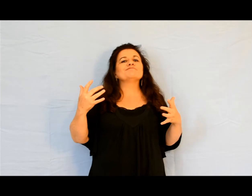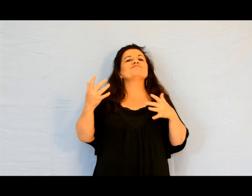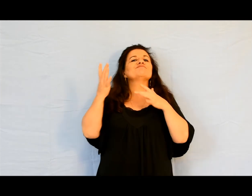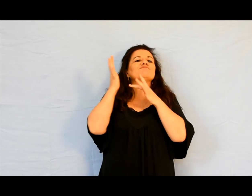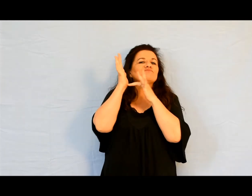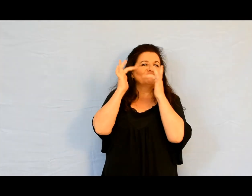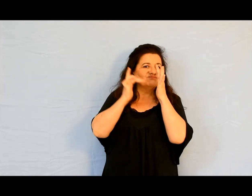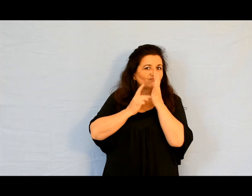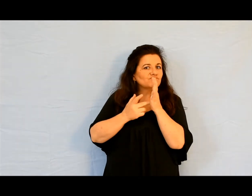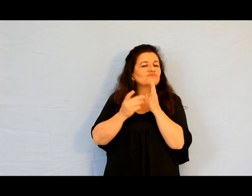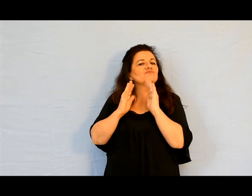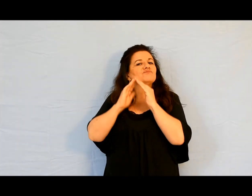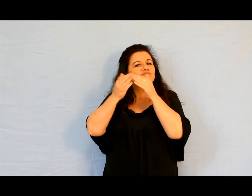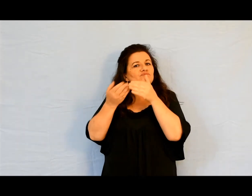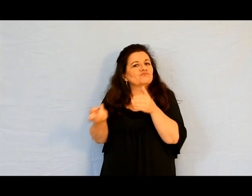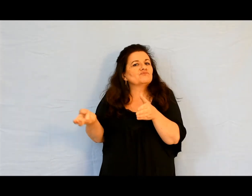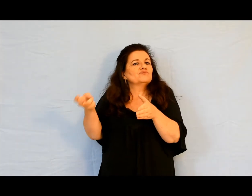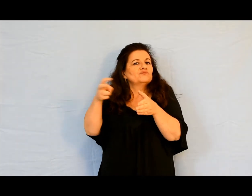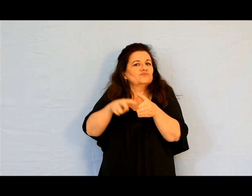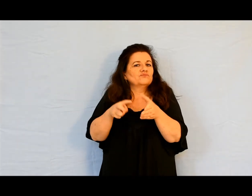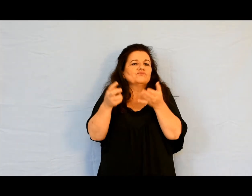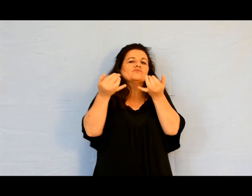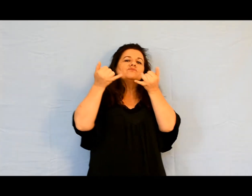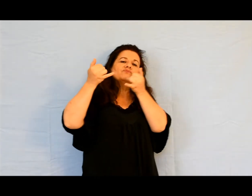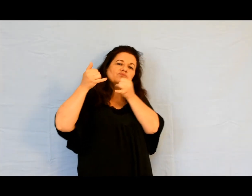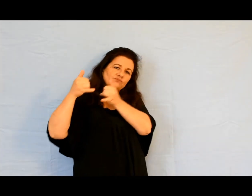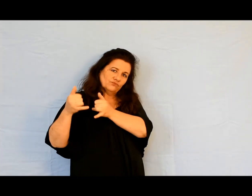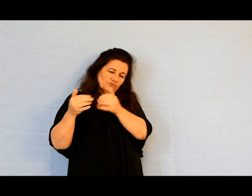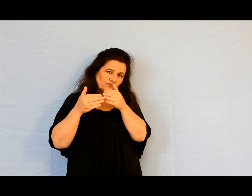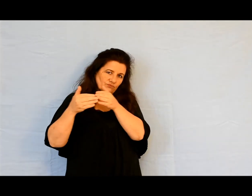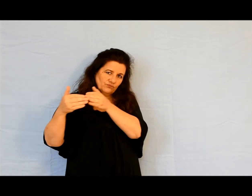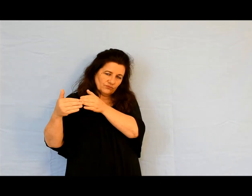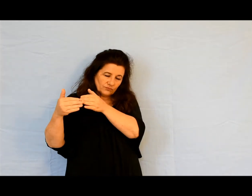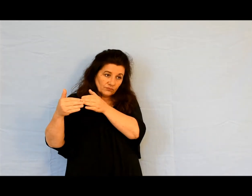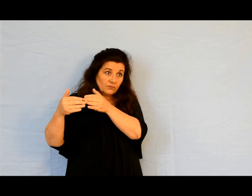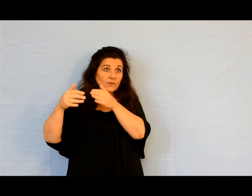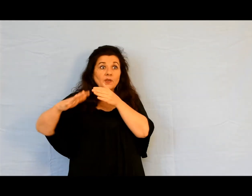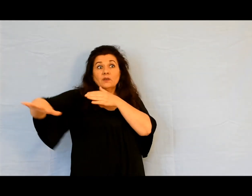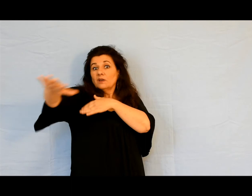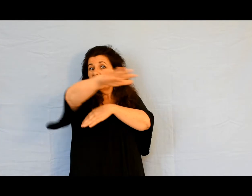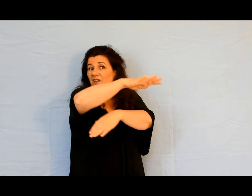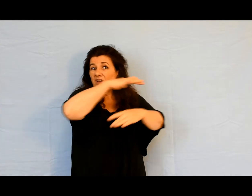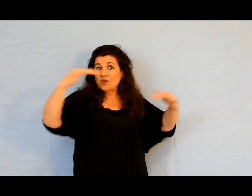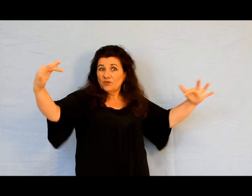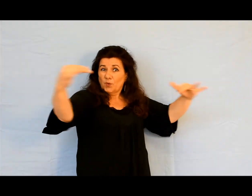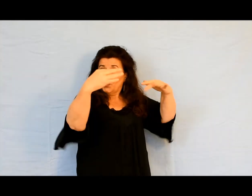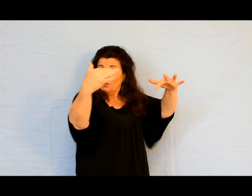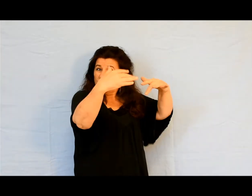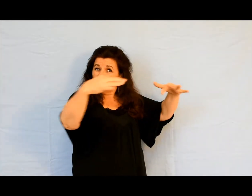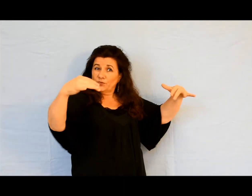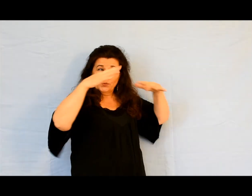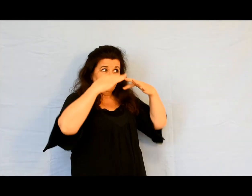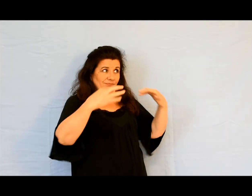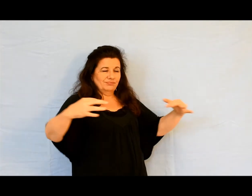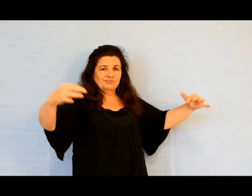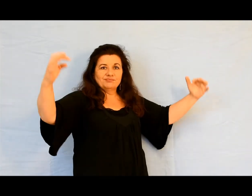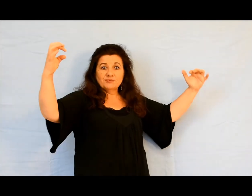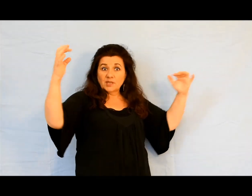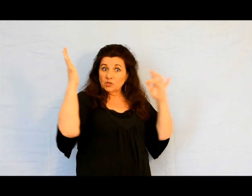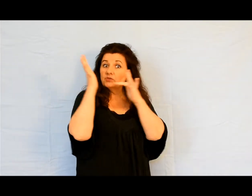où il s'assit. Toute la foule se tenait sur le rivage. Il leur dit beaucoup de choses en